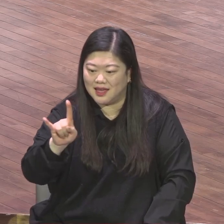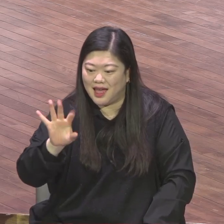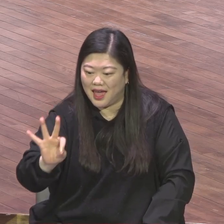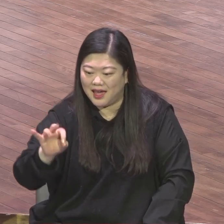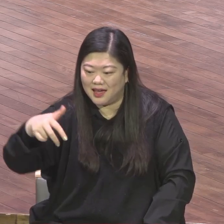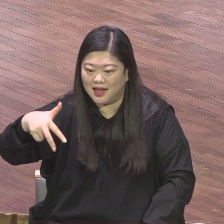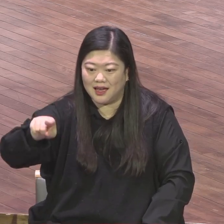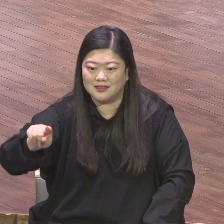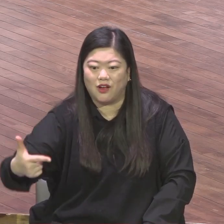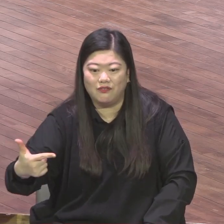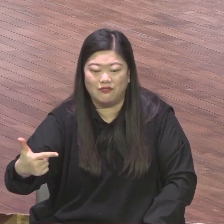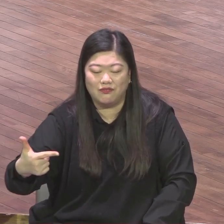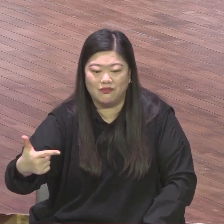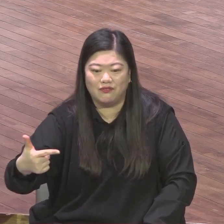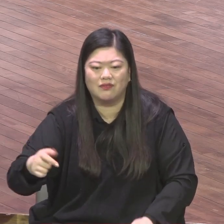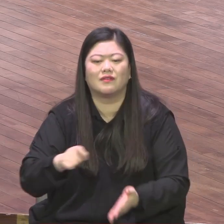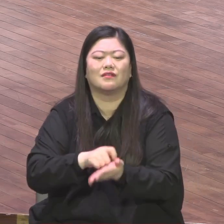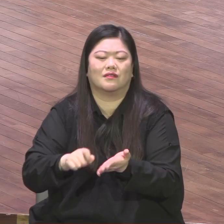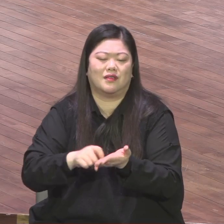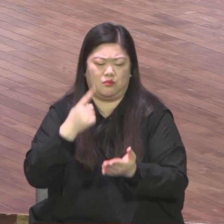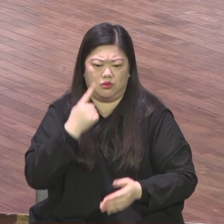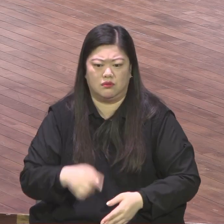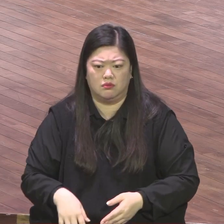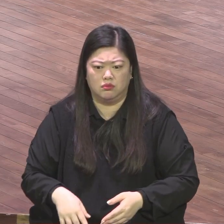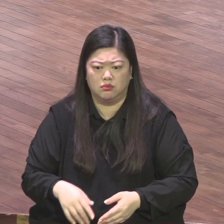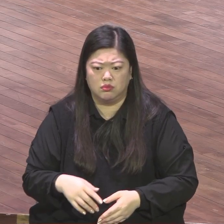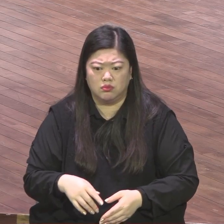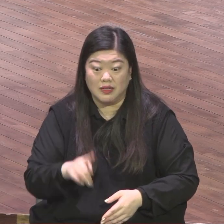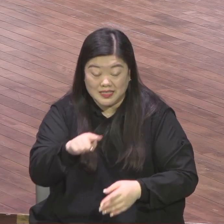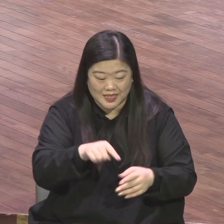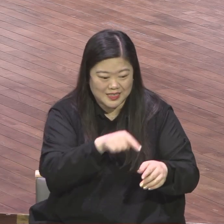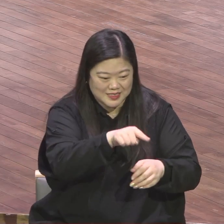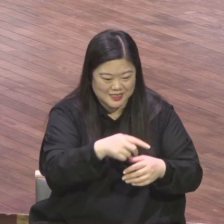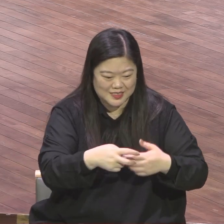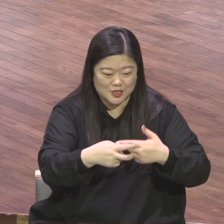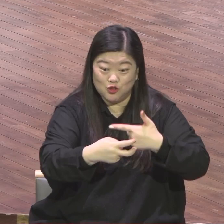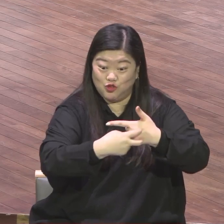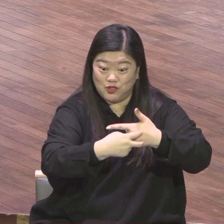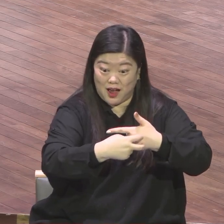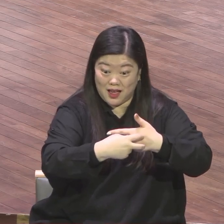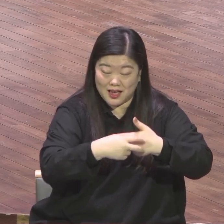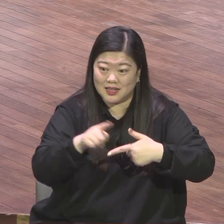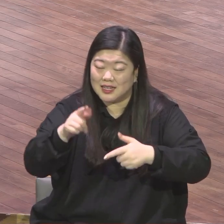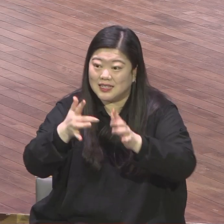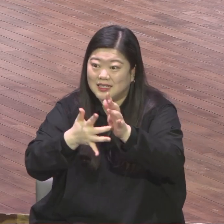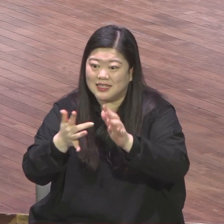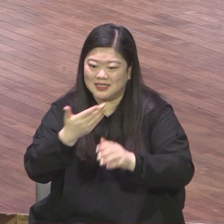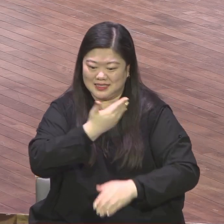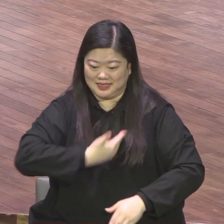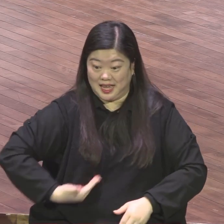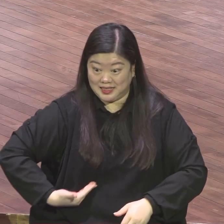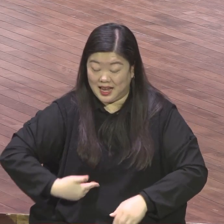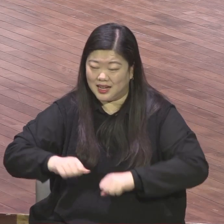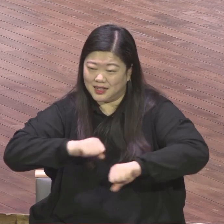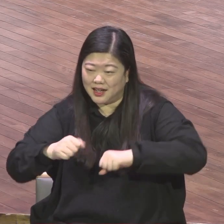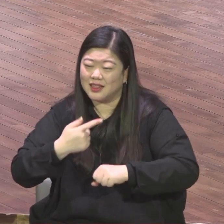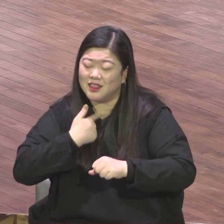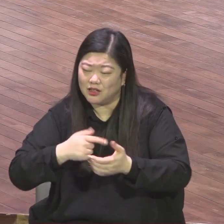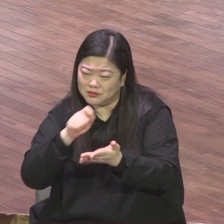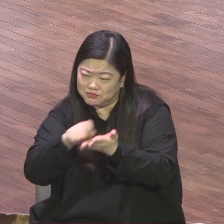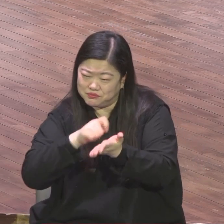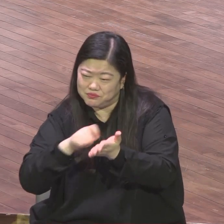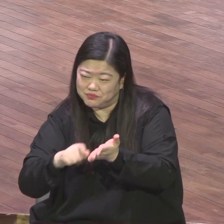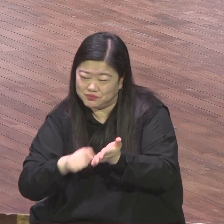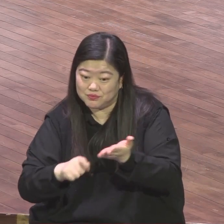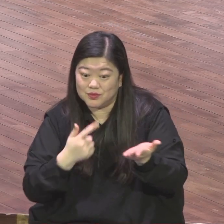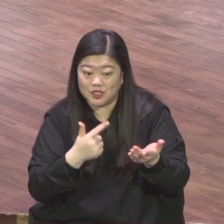전도와 선교 행전을 기록해 보시기 바랍니다. 그 제목에 여러분 이름을 쓰시면 돼요. 제가 쓰는 행전은 은주